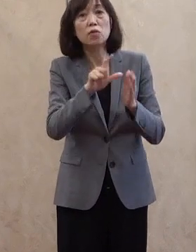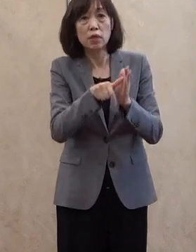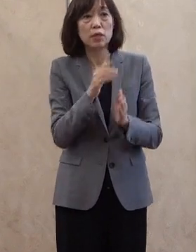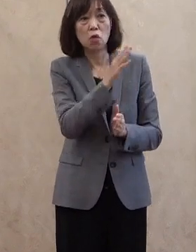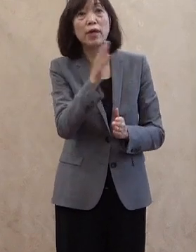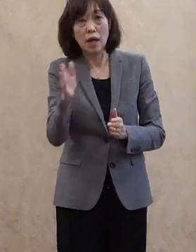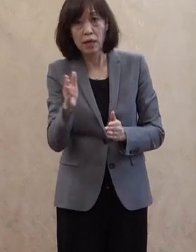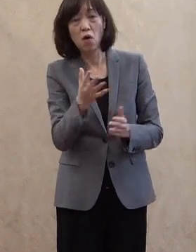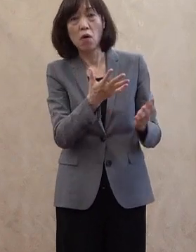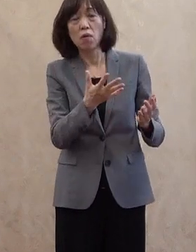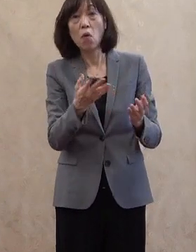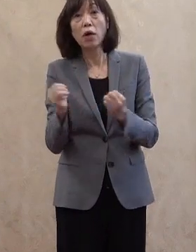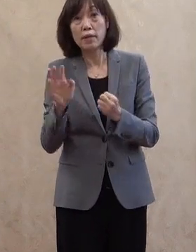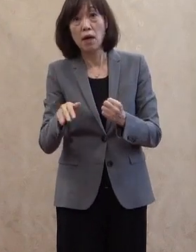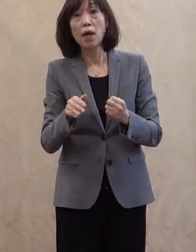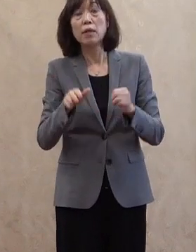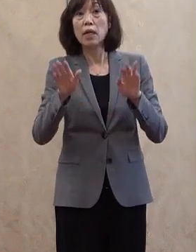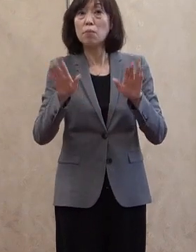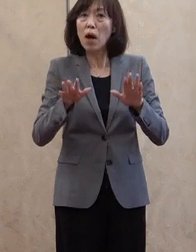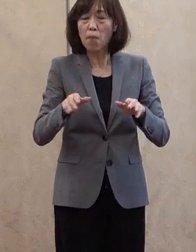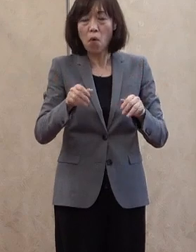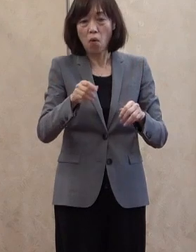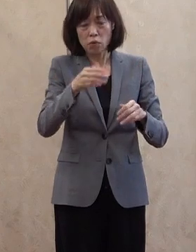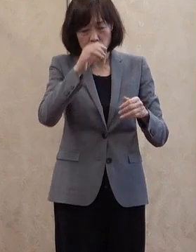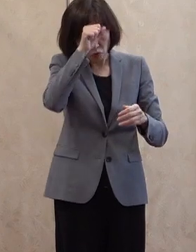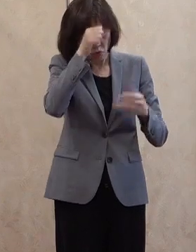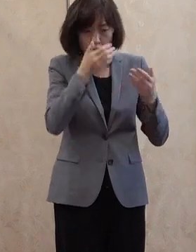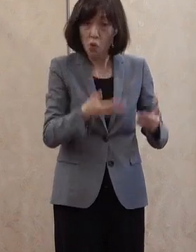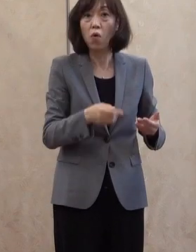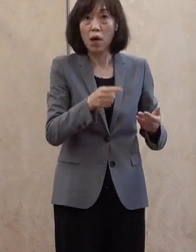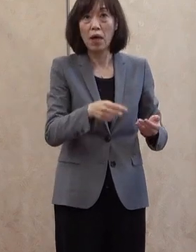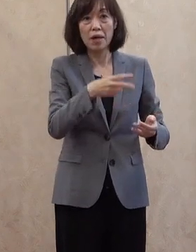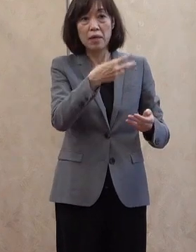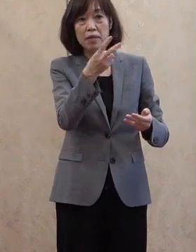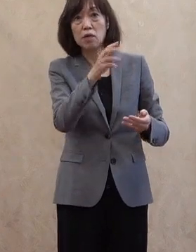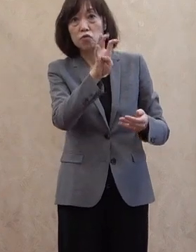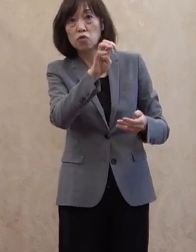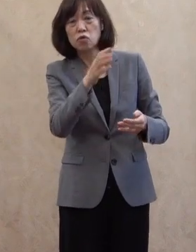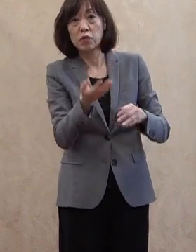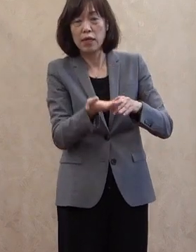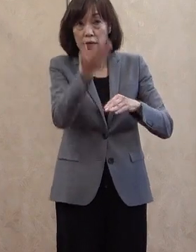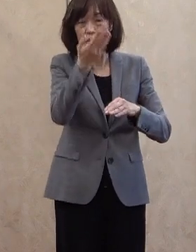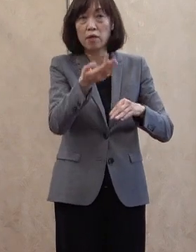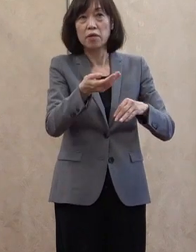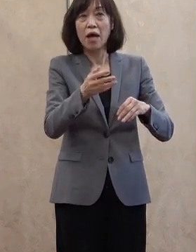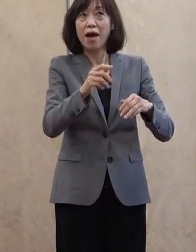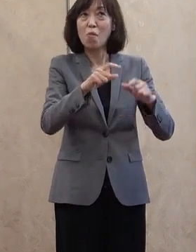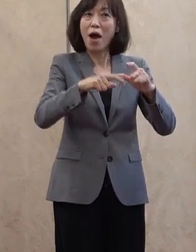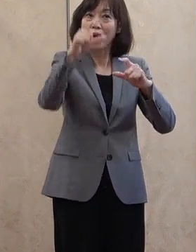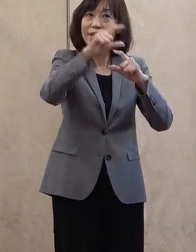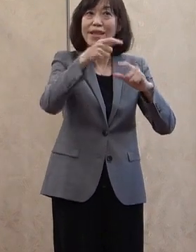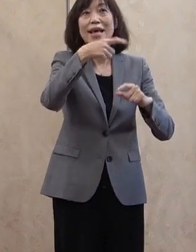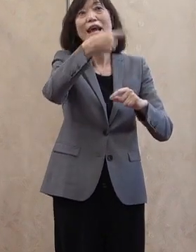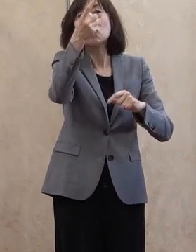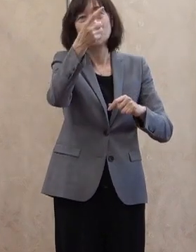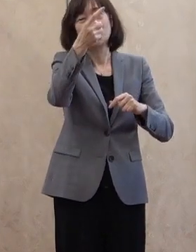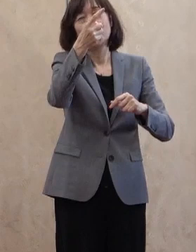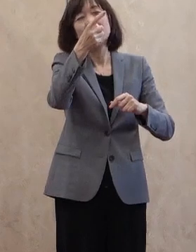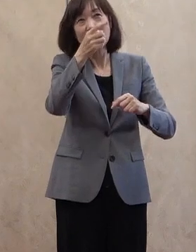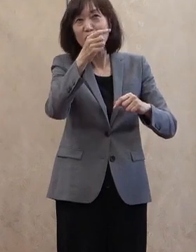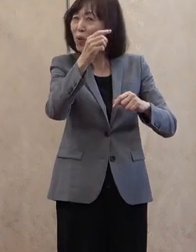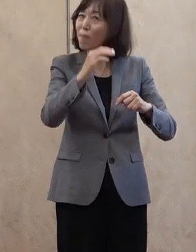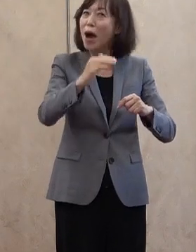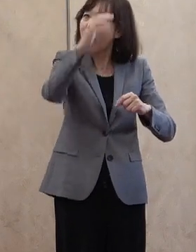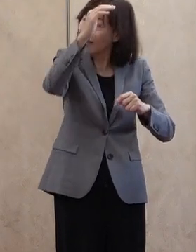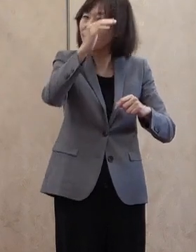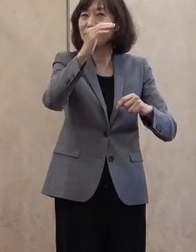その重症病床を今、さらに224からさらに100床っていうのはかなりハードルが高いと思うんですけれども、今現